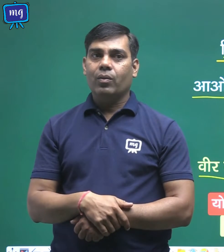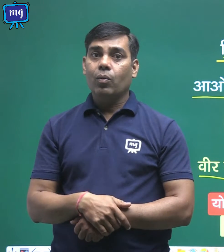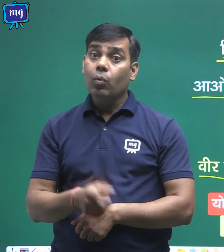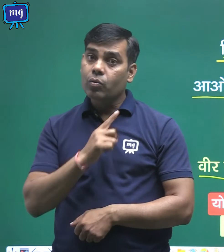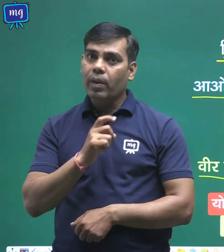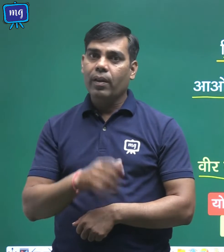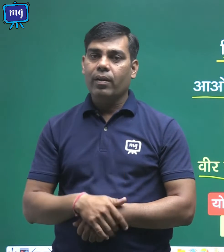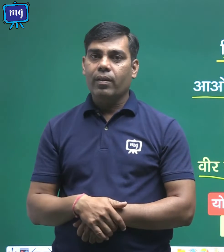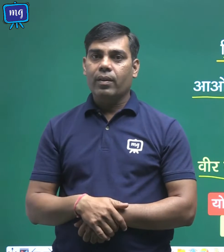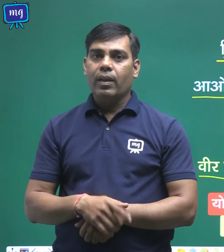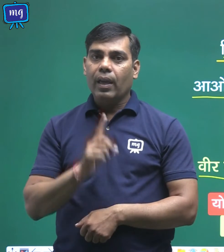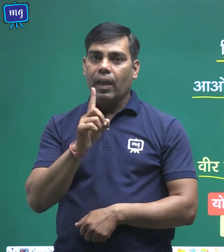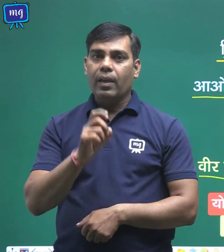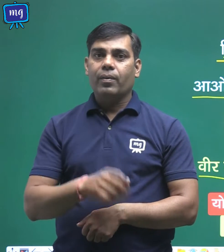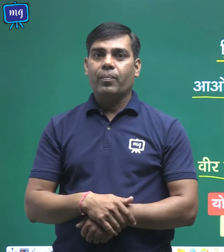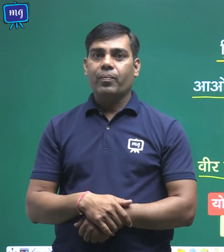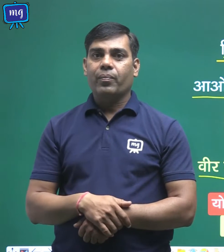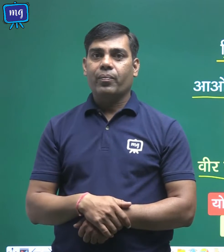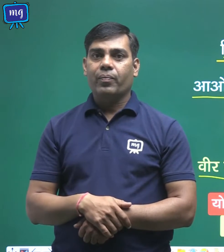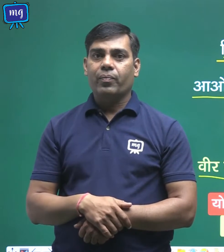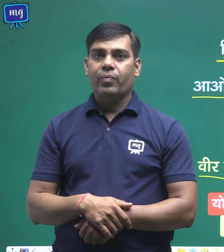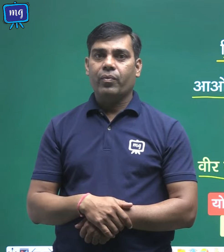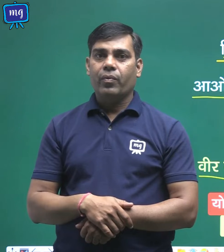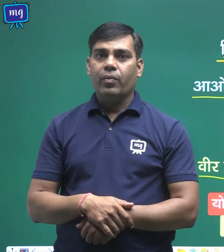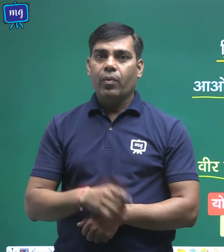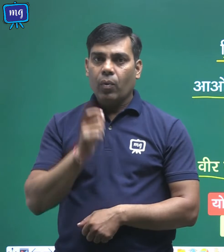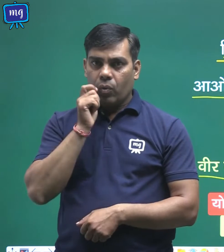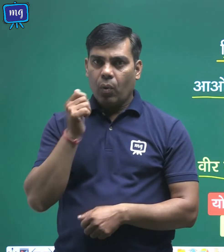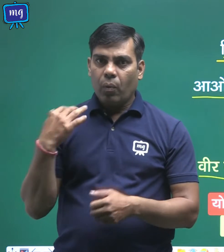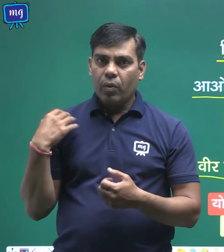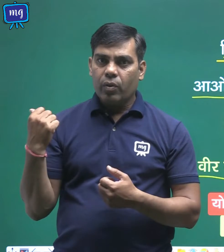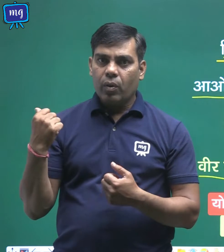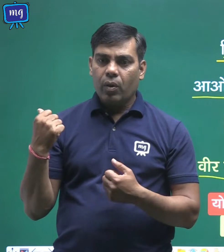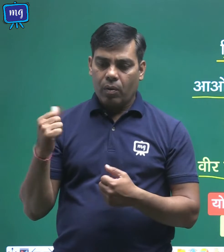उसमें एक वीर बालक